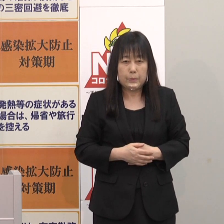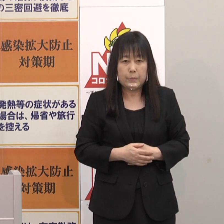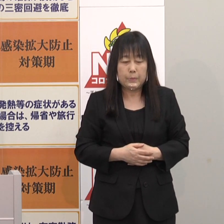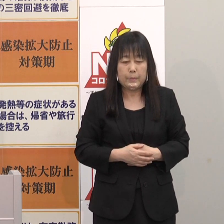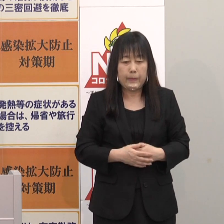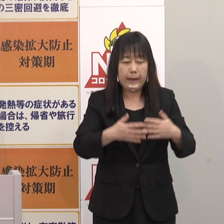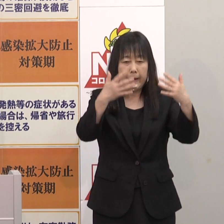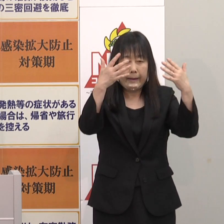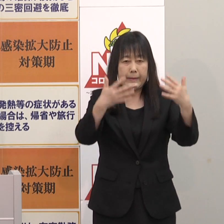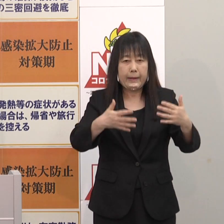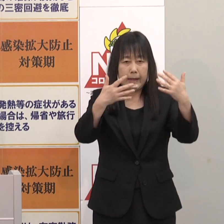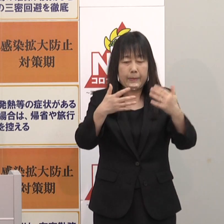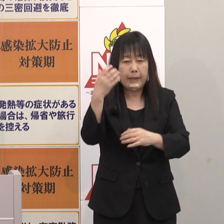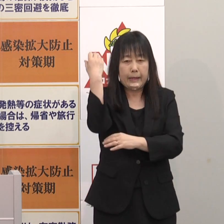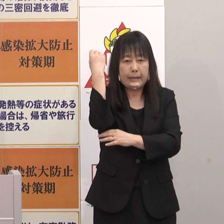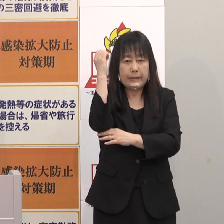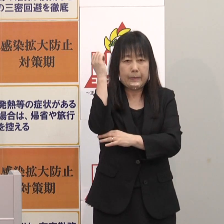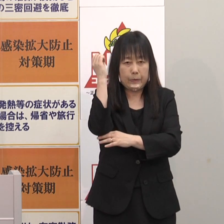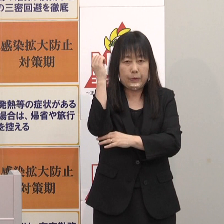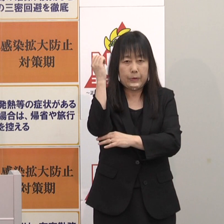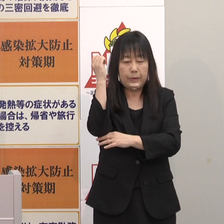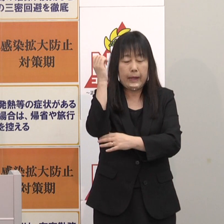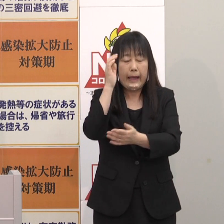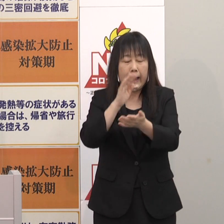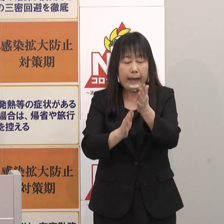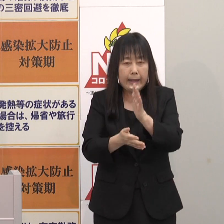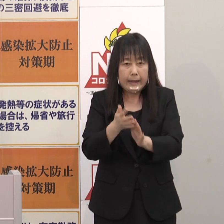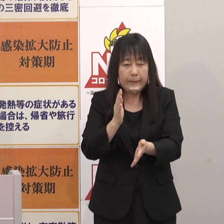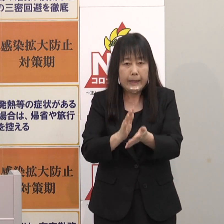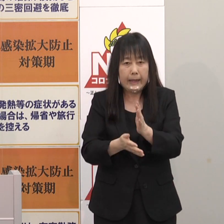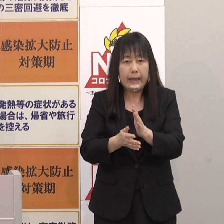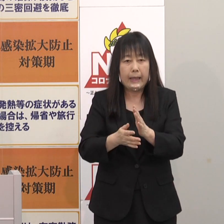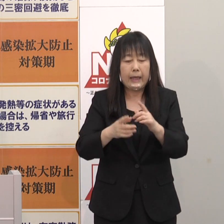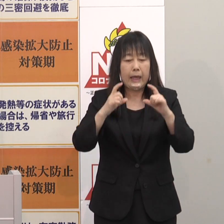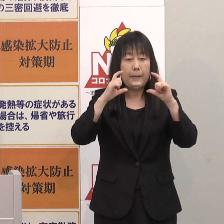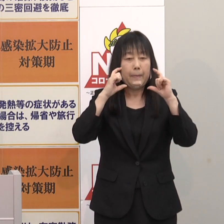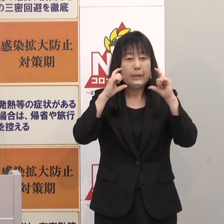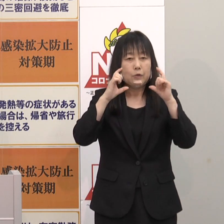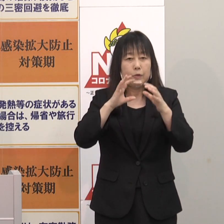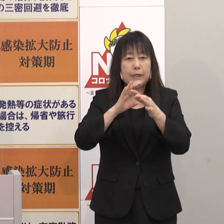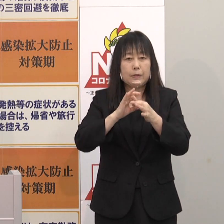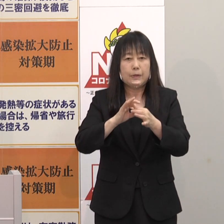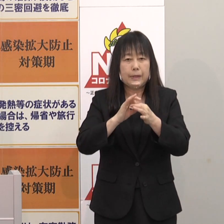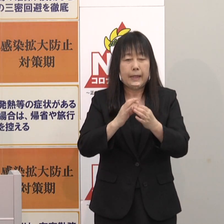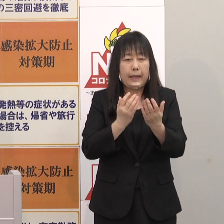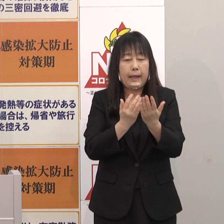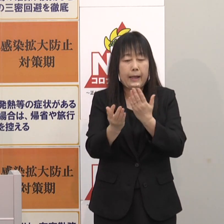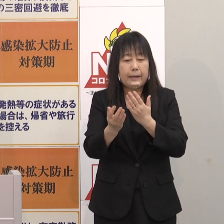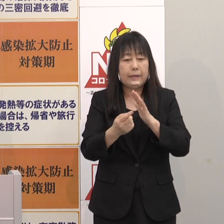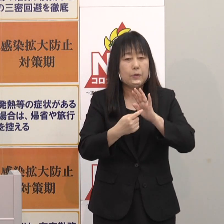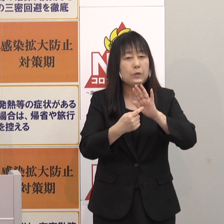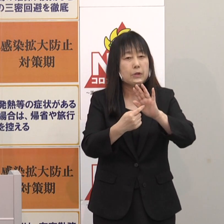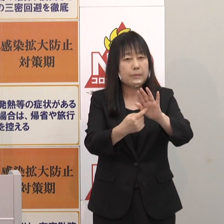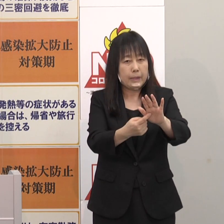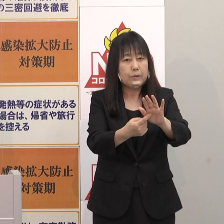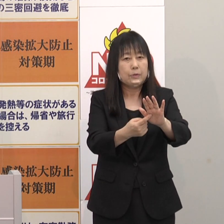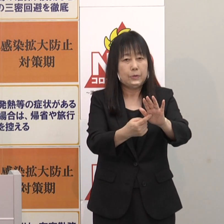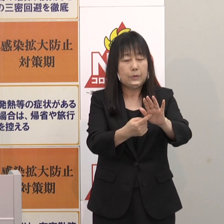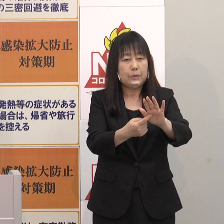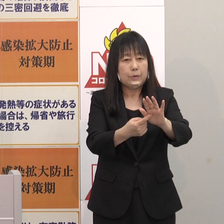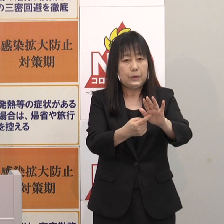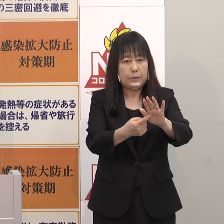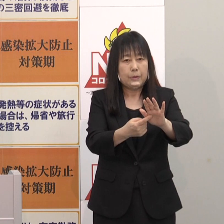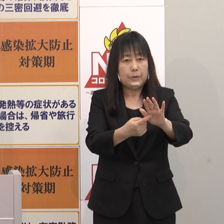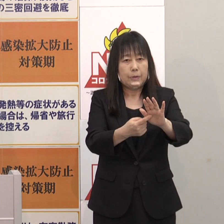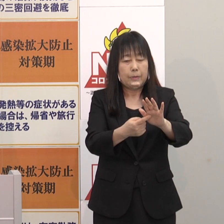ね、外しましょうと、外してくださいというようなことが言いやすくなったという